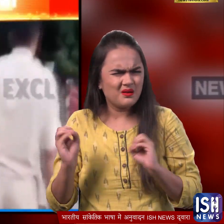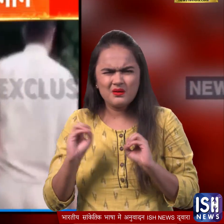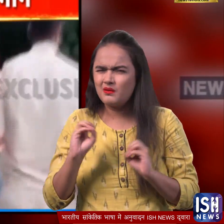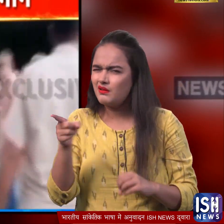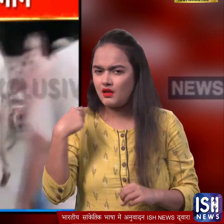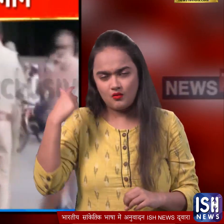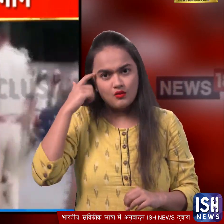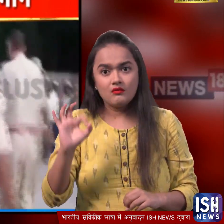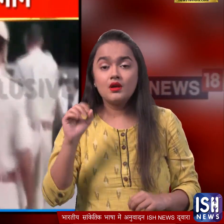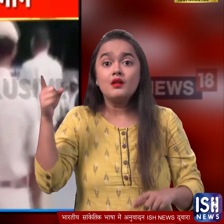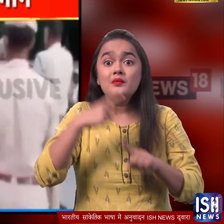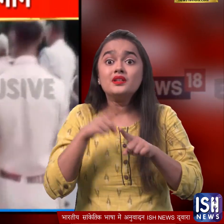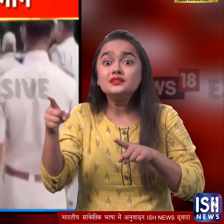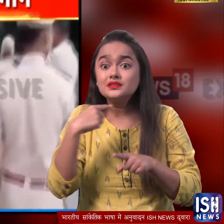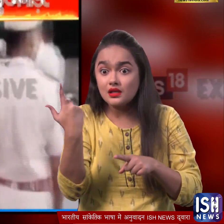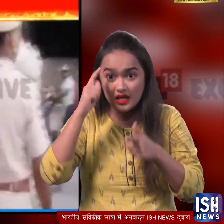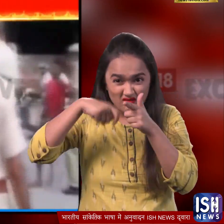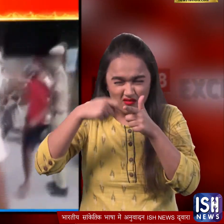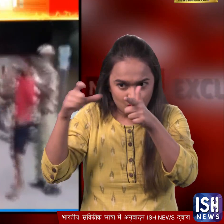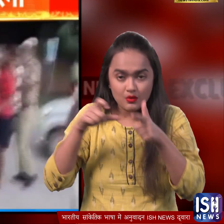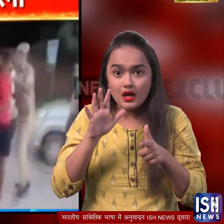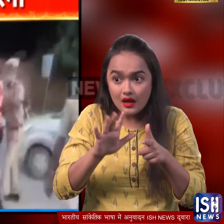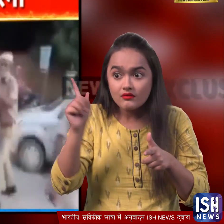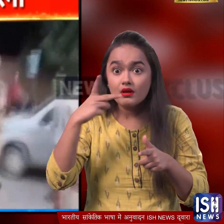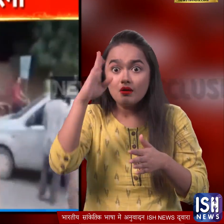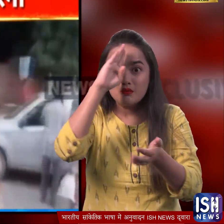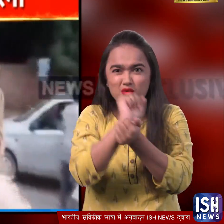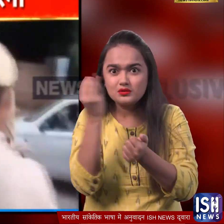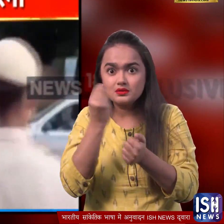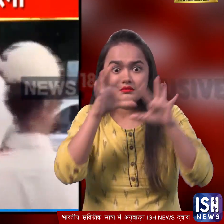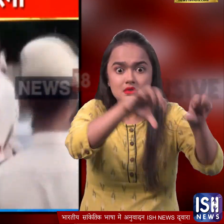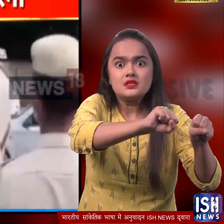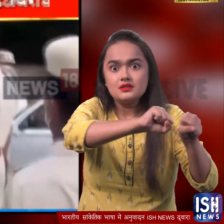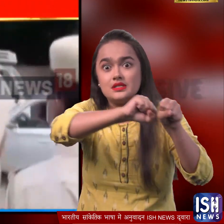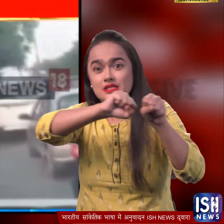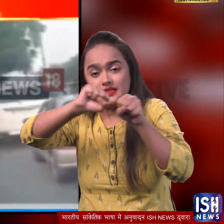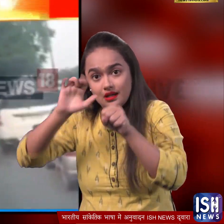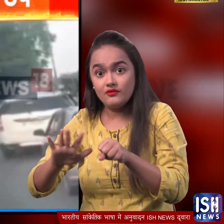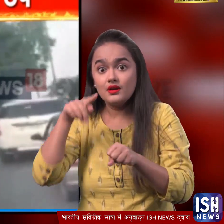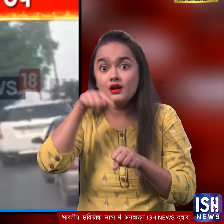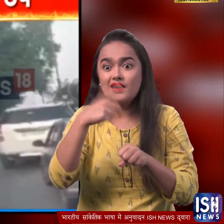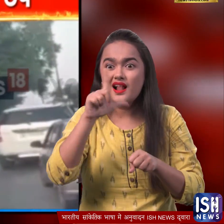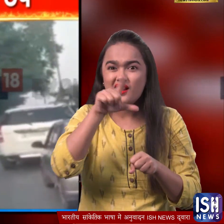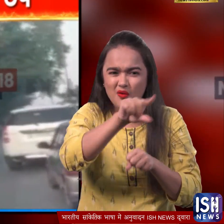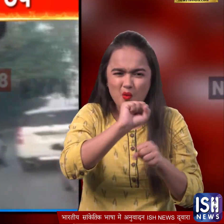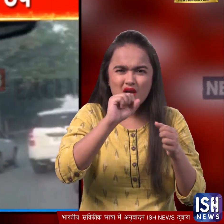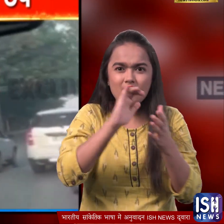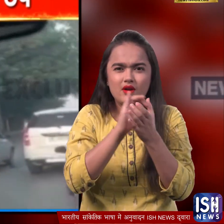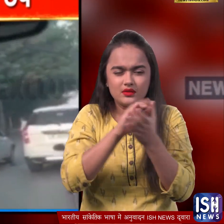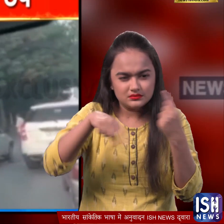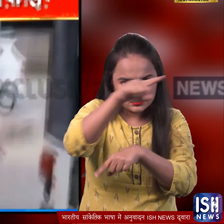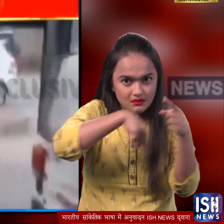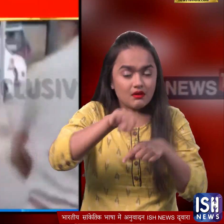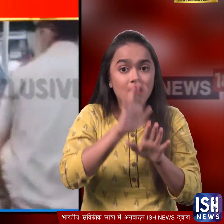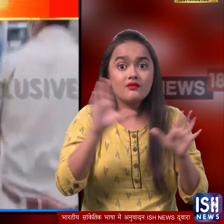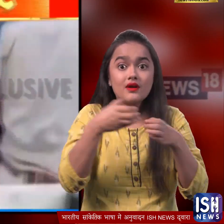चली है। हालांकि इन आरोपों के बाद इस एनकाउंटर के वक्त का एक वीडियो सामने आया, जिसमें कुछ लोगों को पुलिस वाले पकड़ते दिखे। बताया गया कि ये सभी लवली कंडारा के